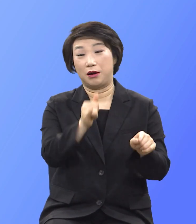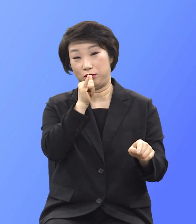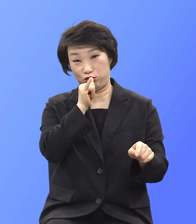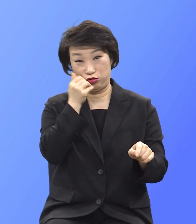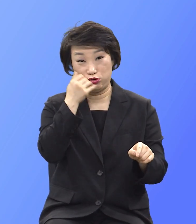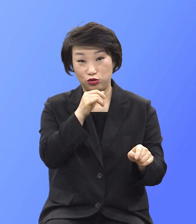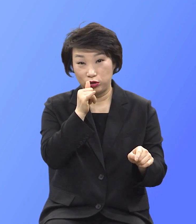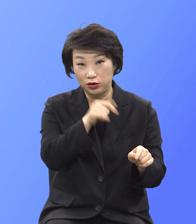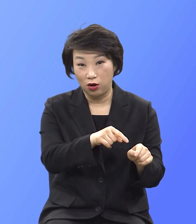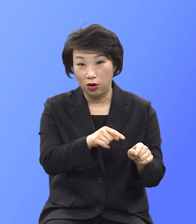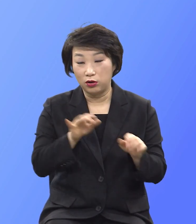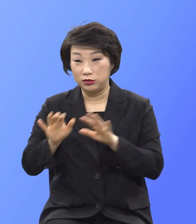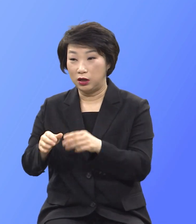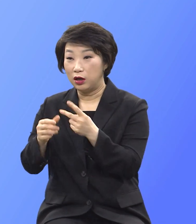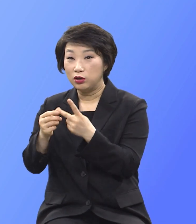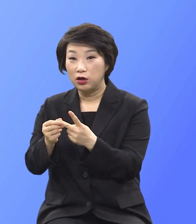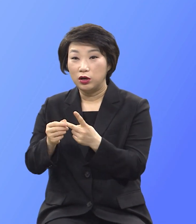있는가 하면